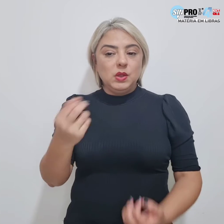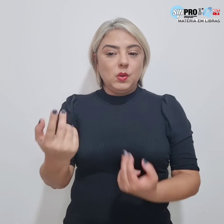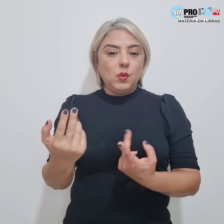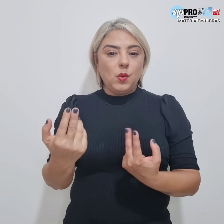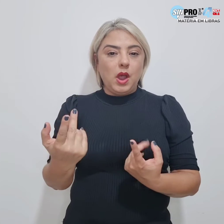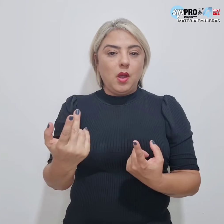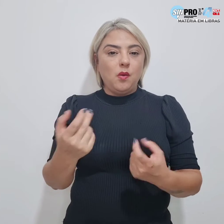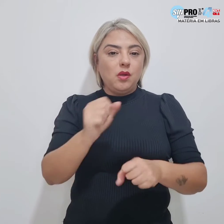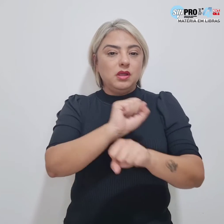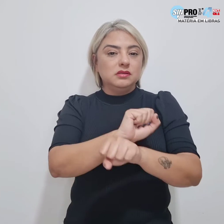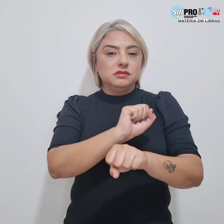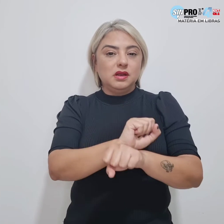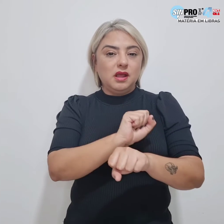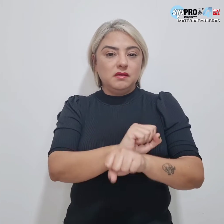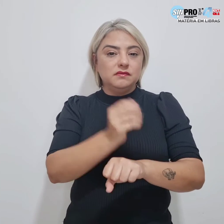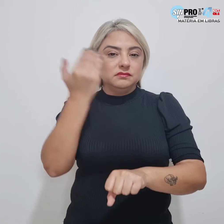semelhante à de escravidão.